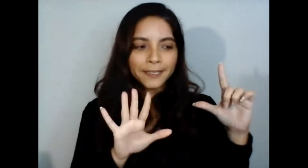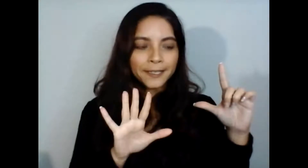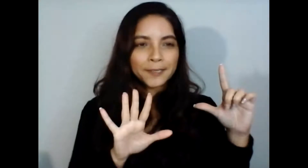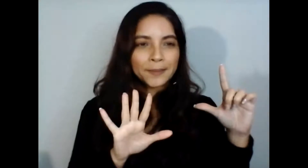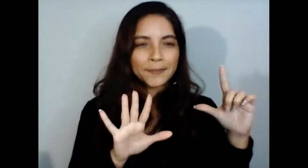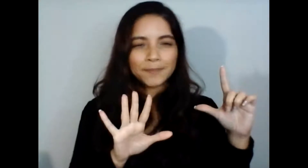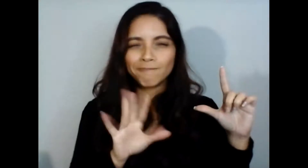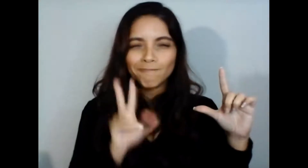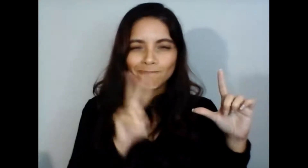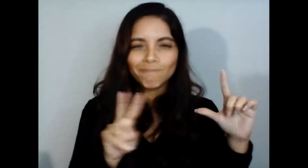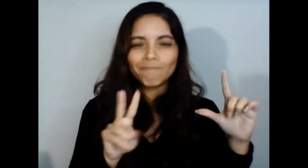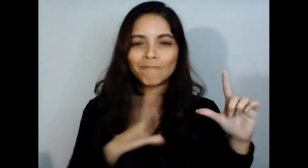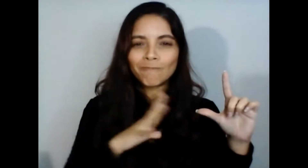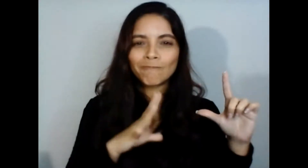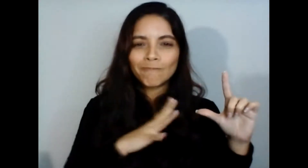Muy bien.